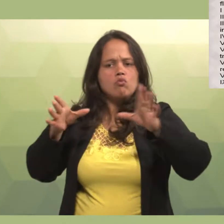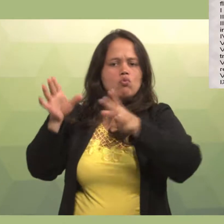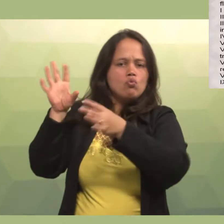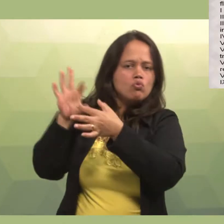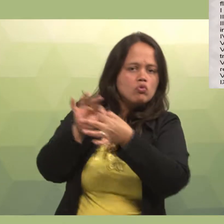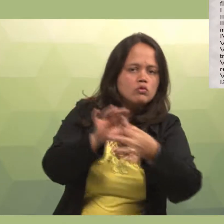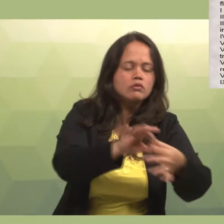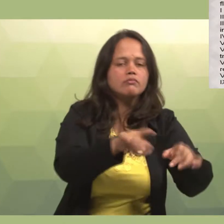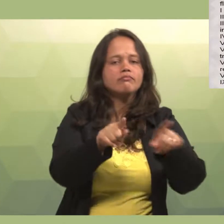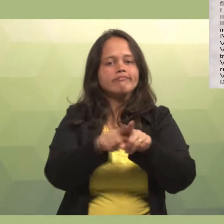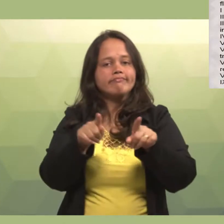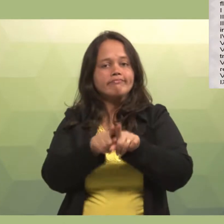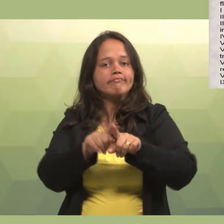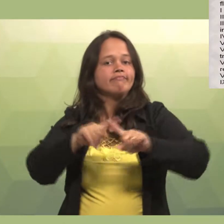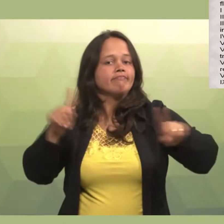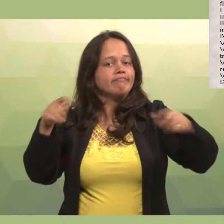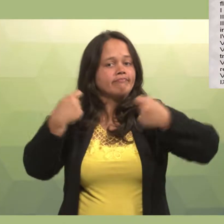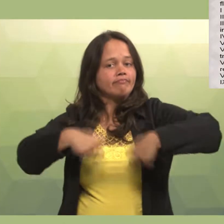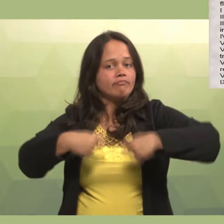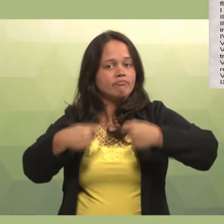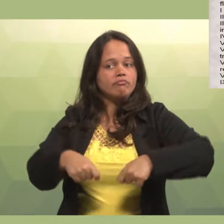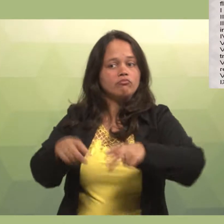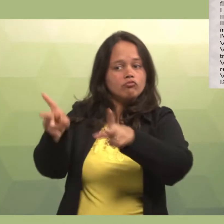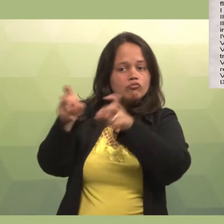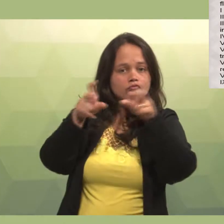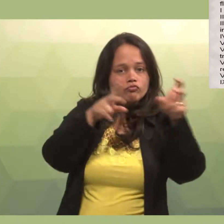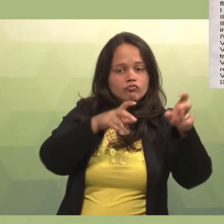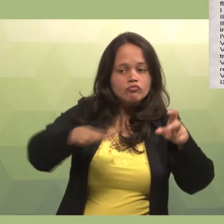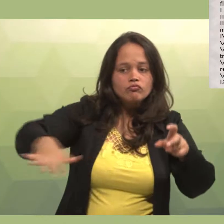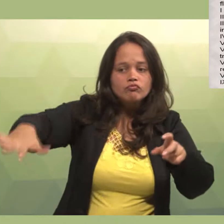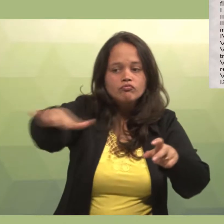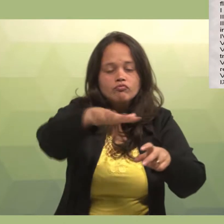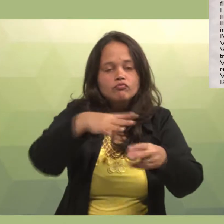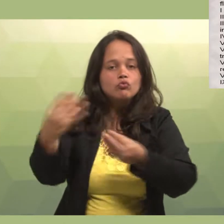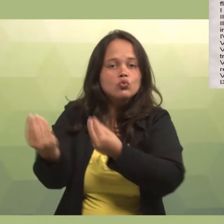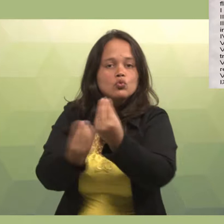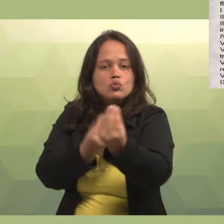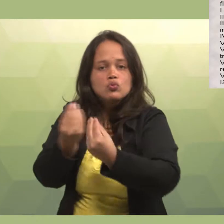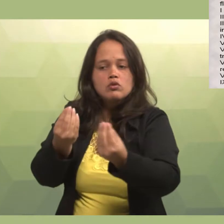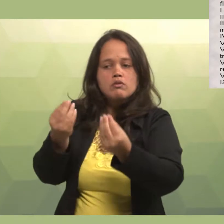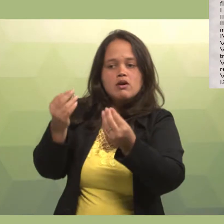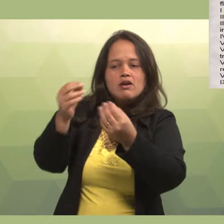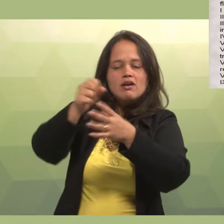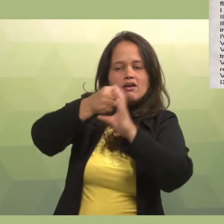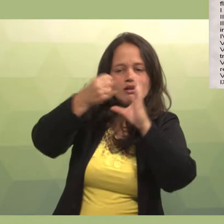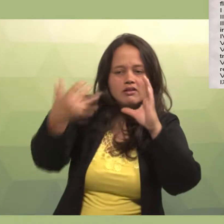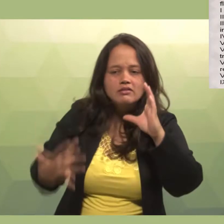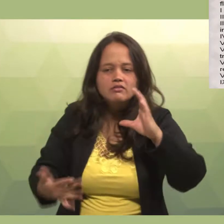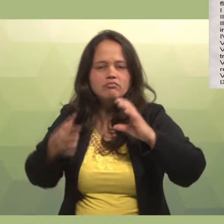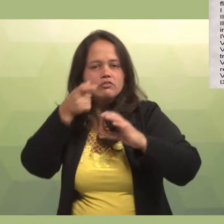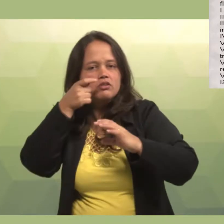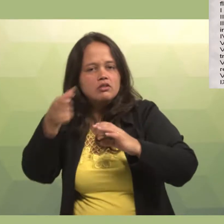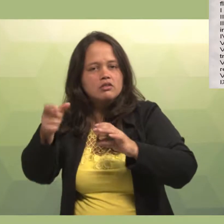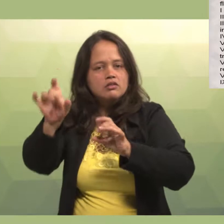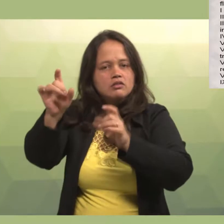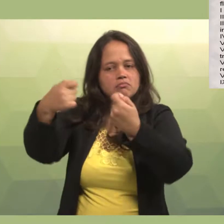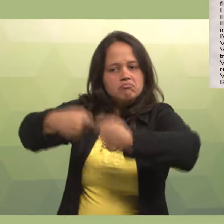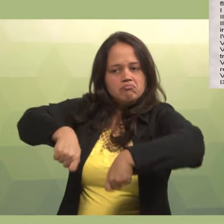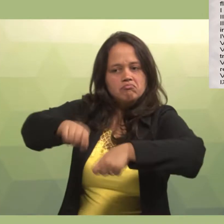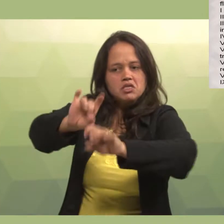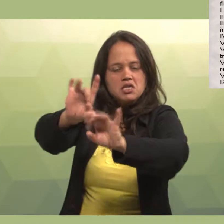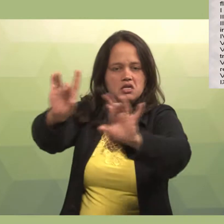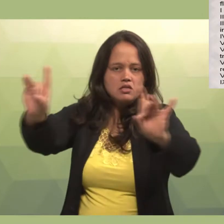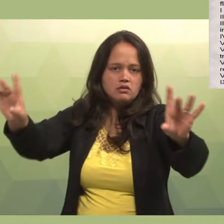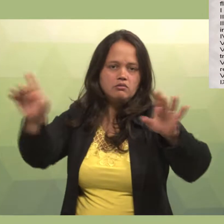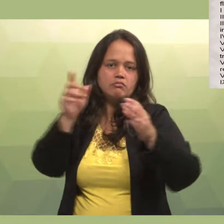construída em função das peculiaridades do meio e das características, interesses e necessidades dos estudantes,